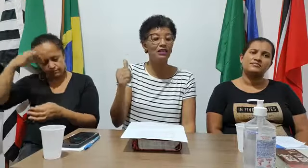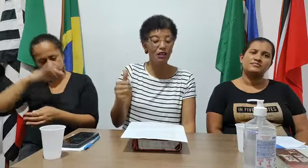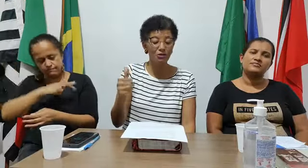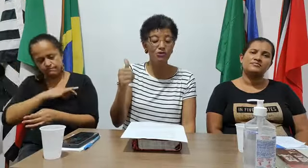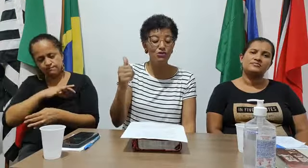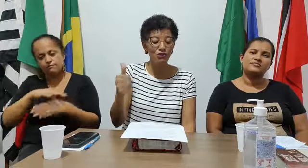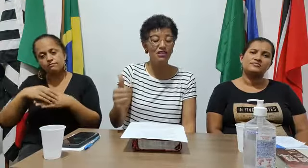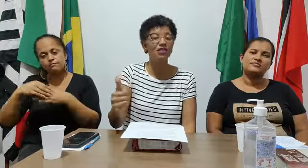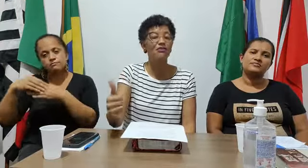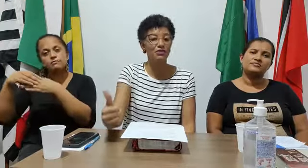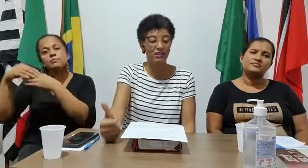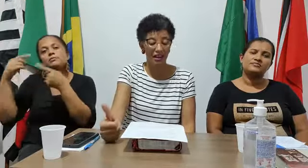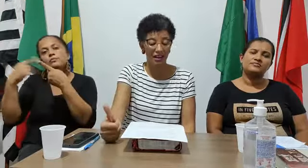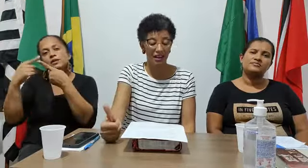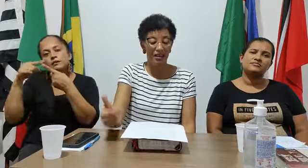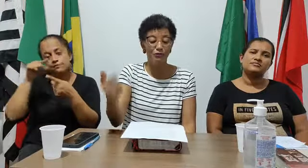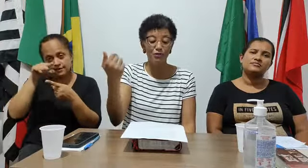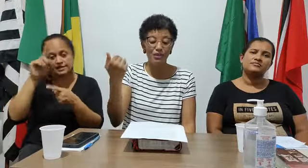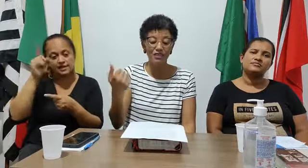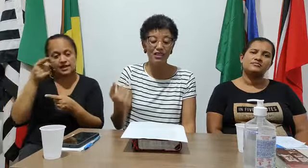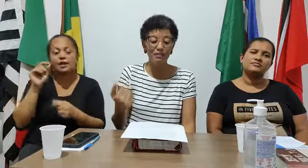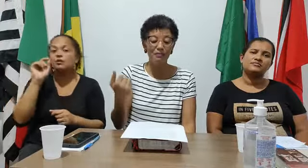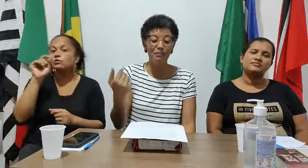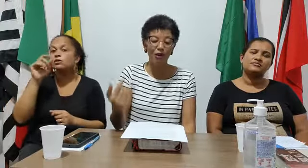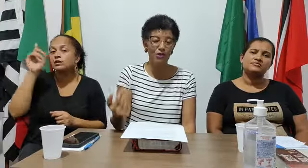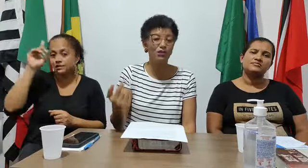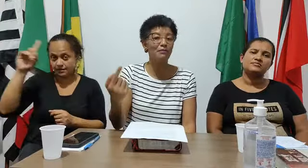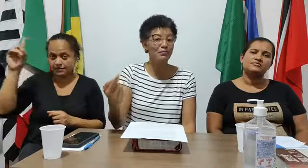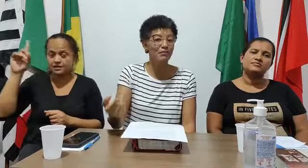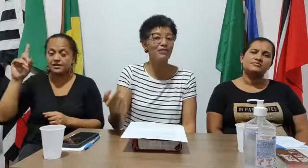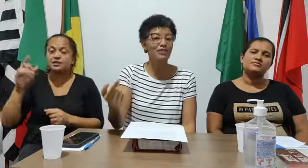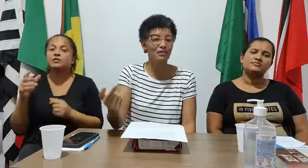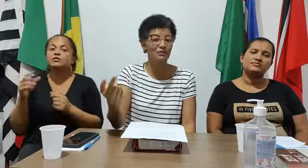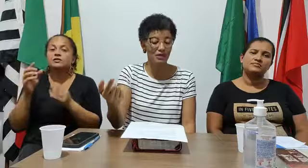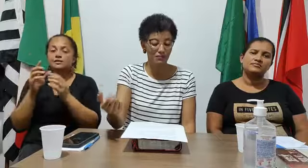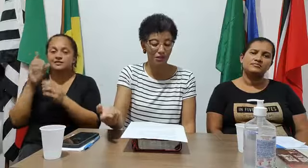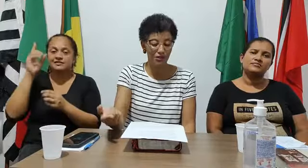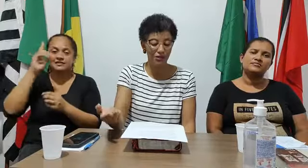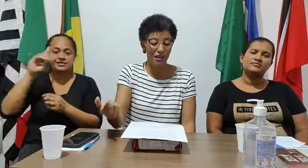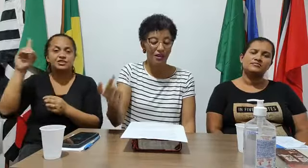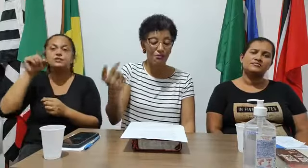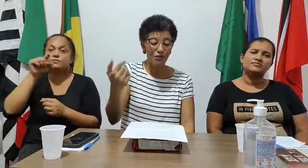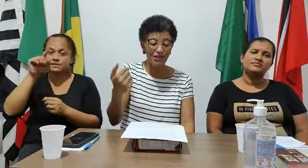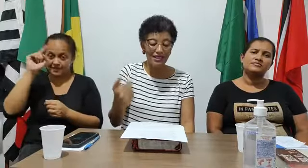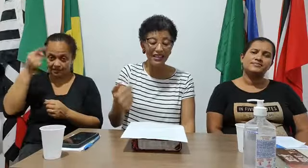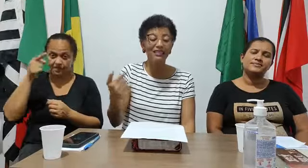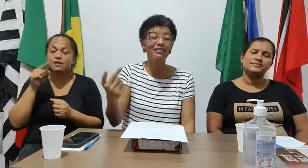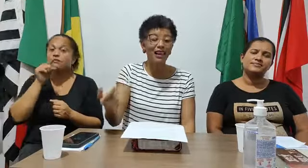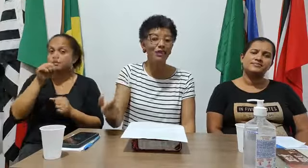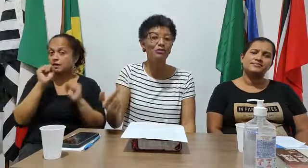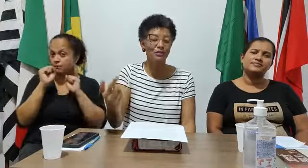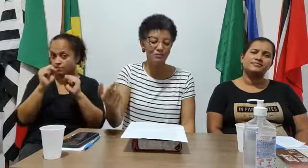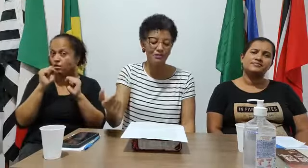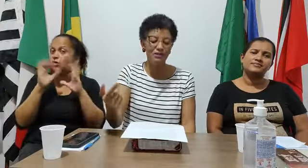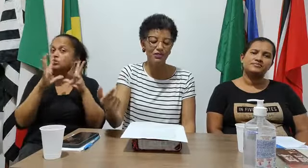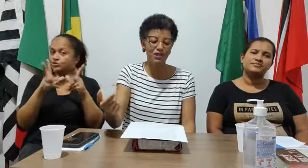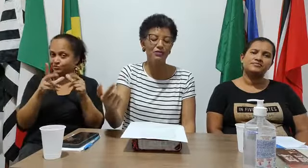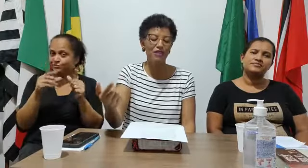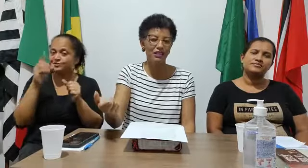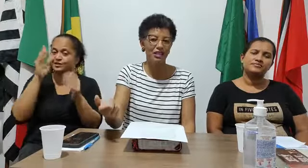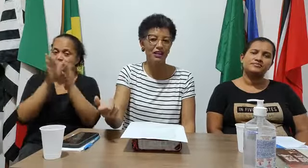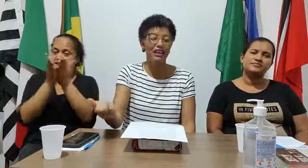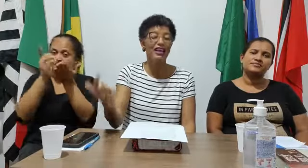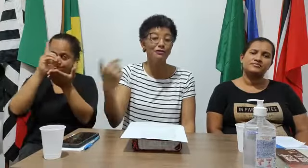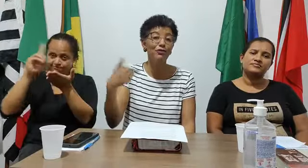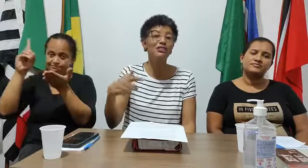que Deus diz que você é. Você pode o que a Bíblia diz que você pode. Você tem o que a Bíblia diz que